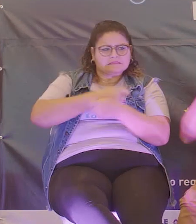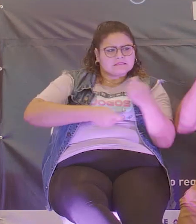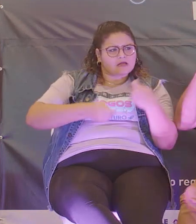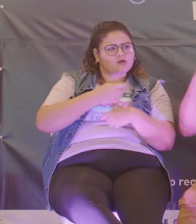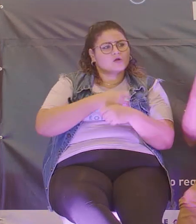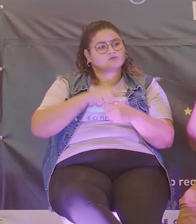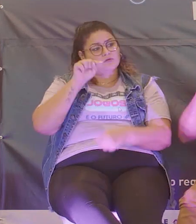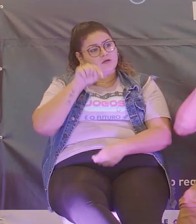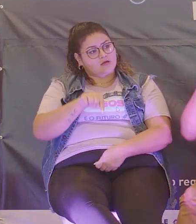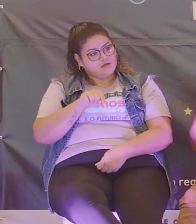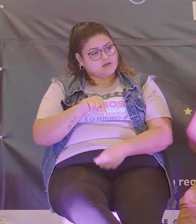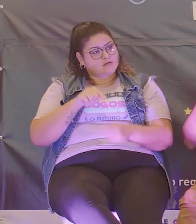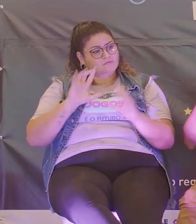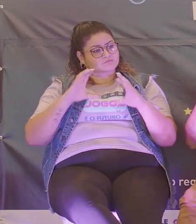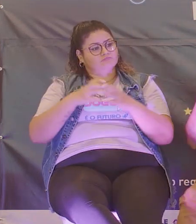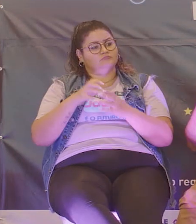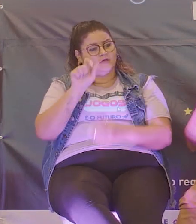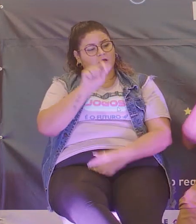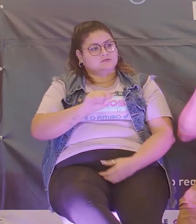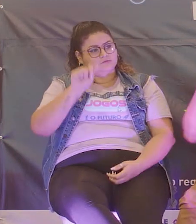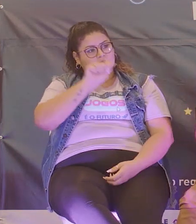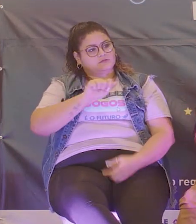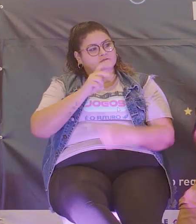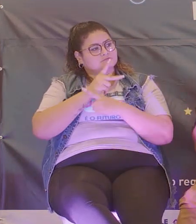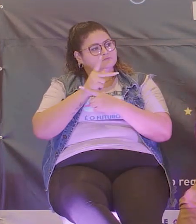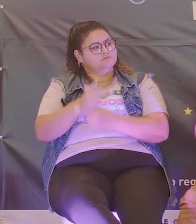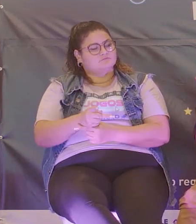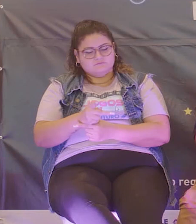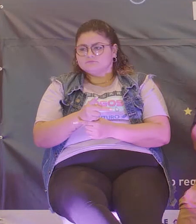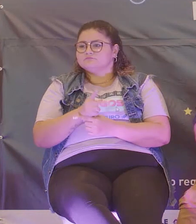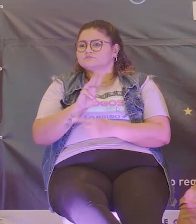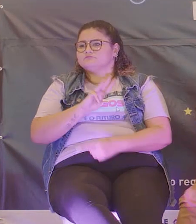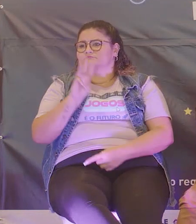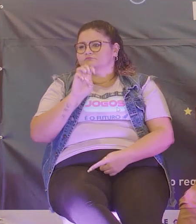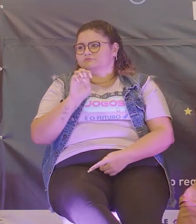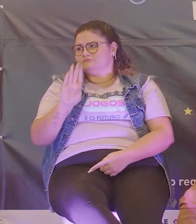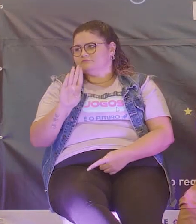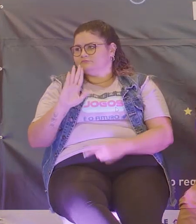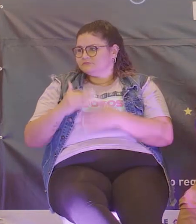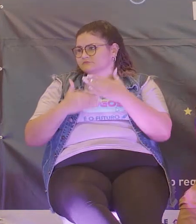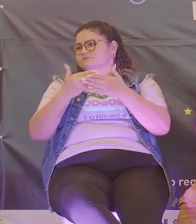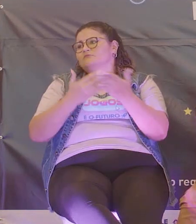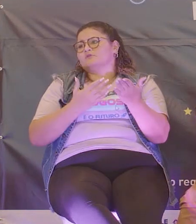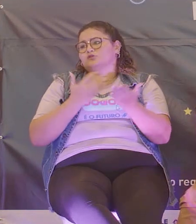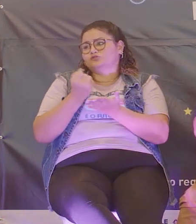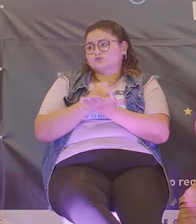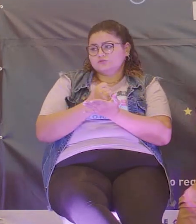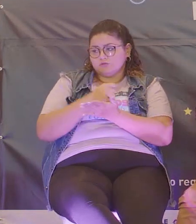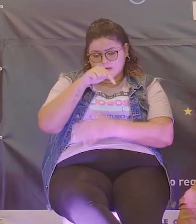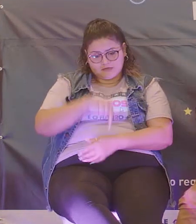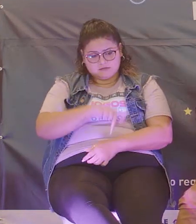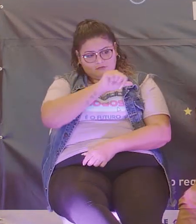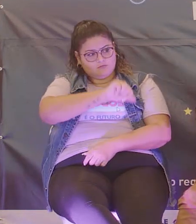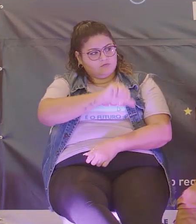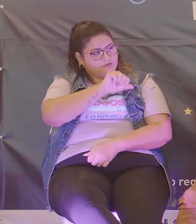é um coletivo, é uma associação que busca desenvolver o ecossistema de desenvolvimento de jogos aqui do Rio. Isso é tanto através de palestras,